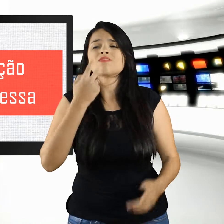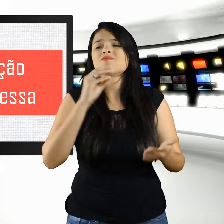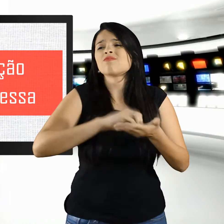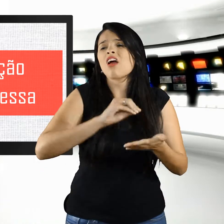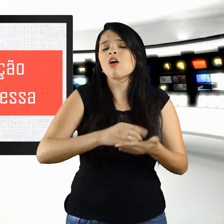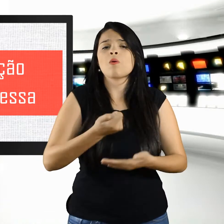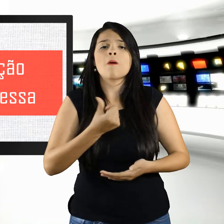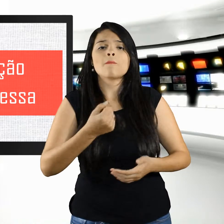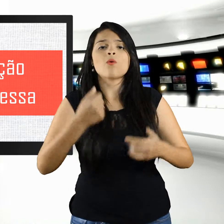em prática.